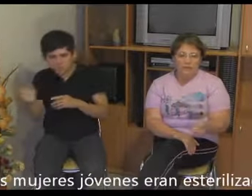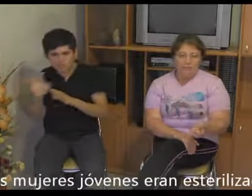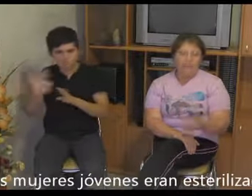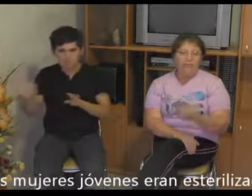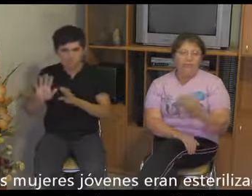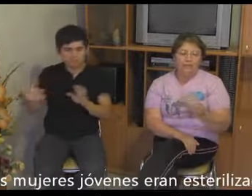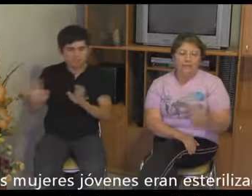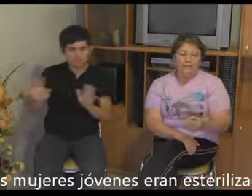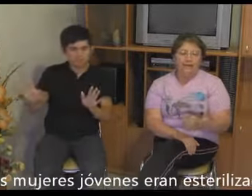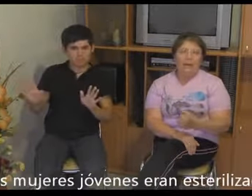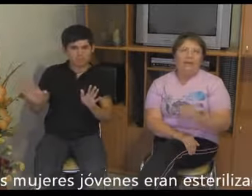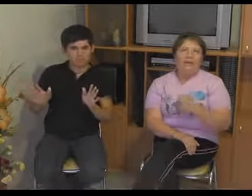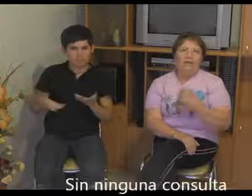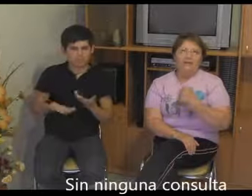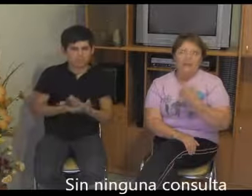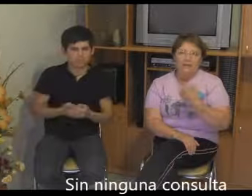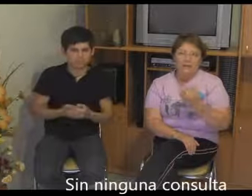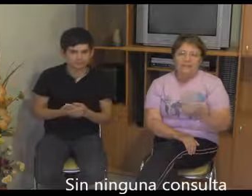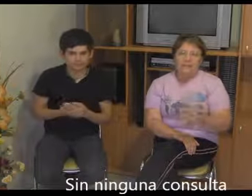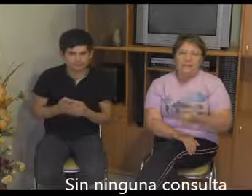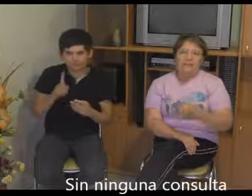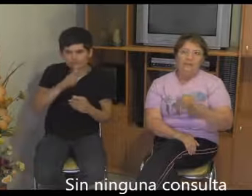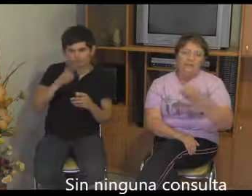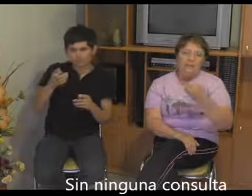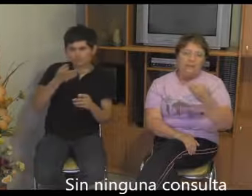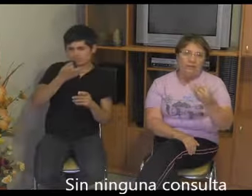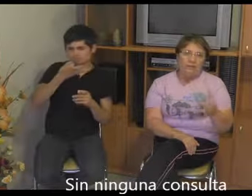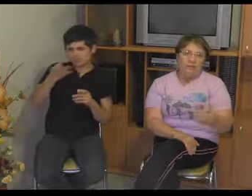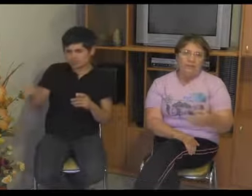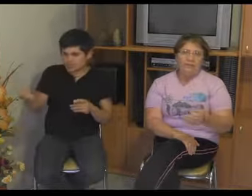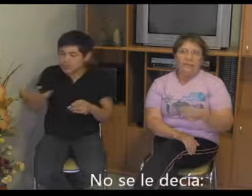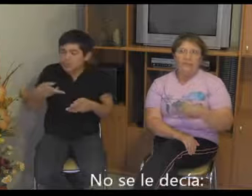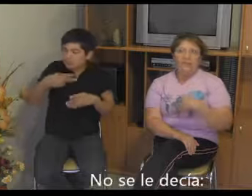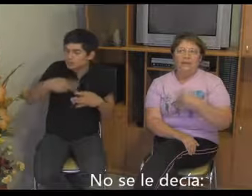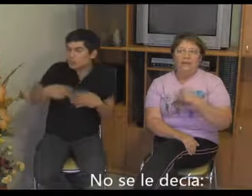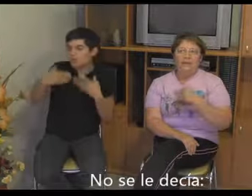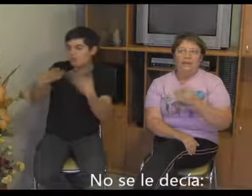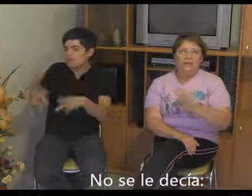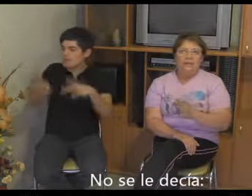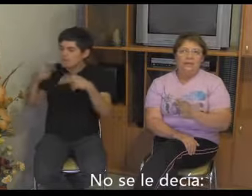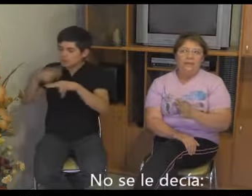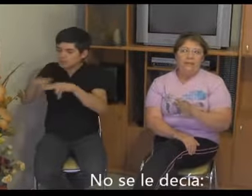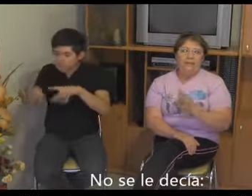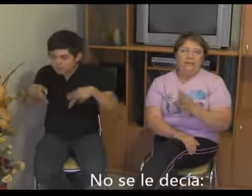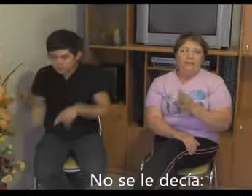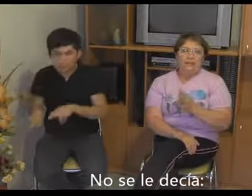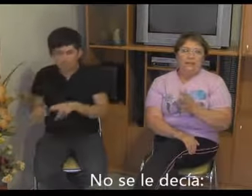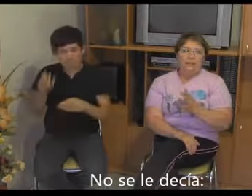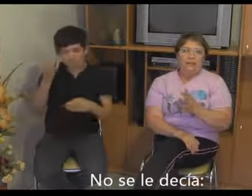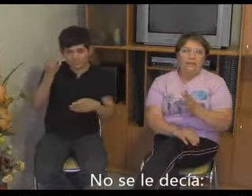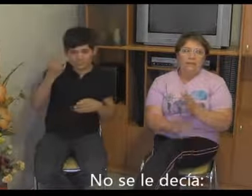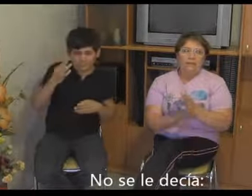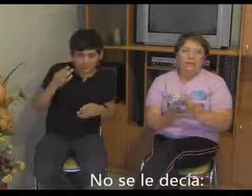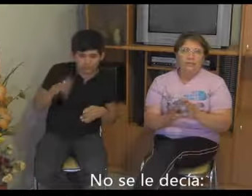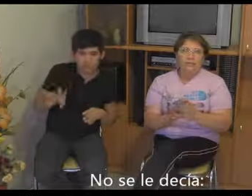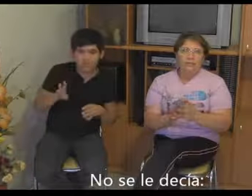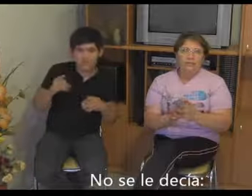no se les consultaba, no se les decía, nosotros lo vamos a esterilizar. Solamente había una determinación a